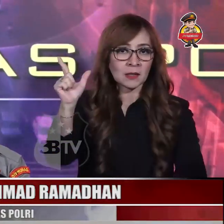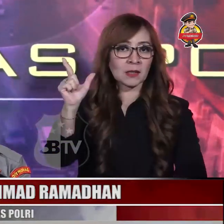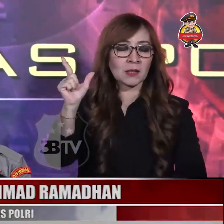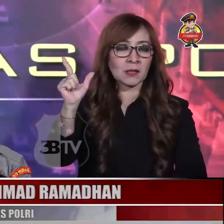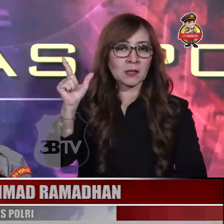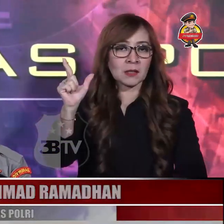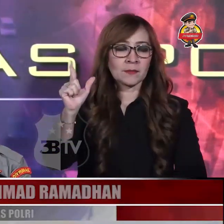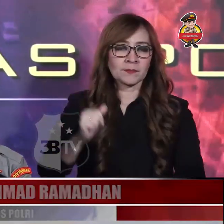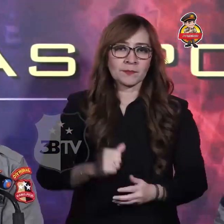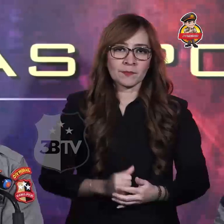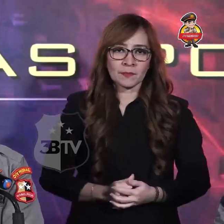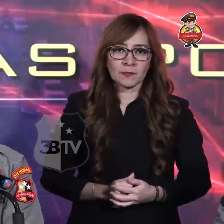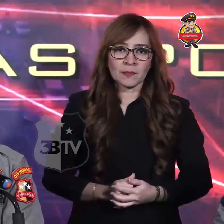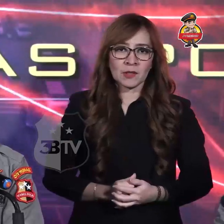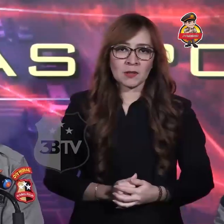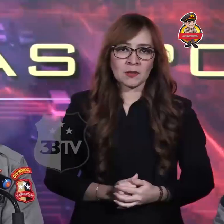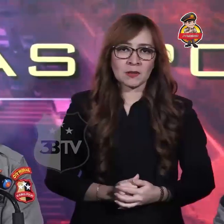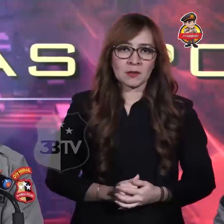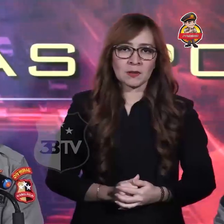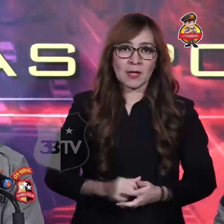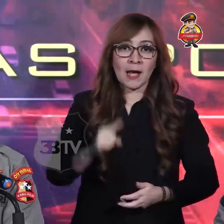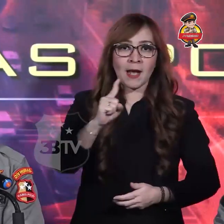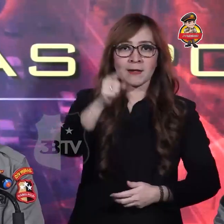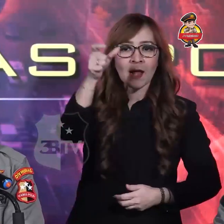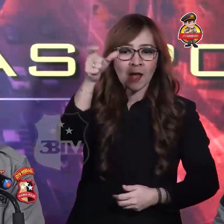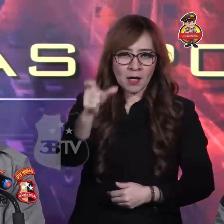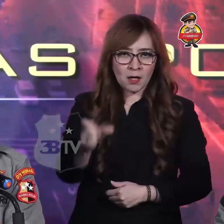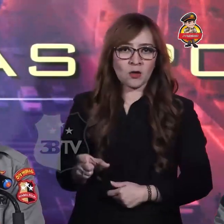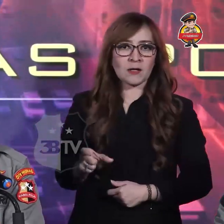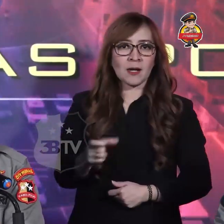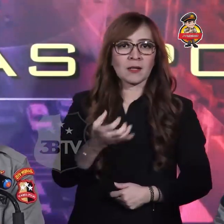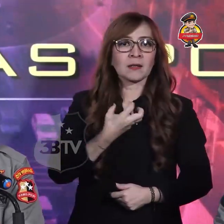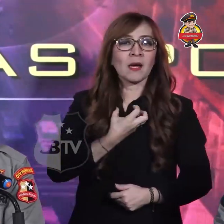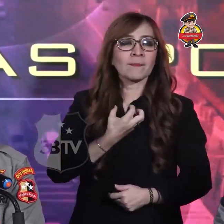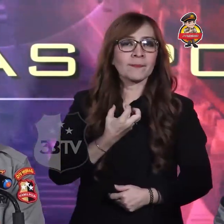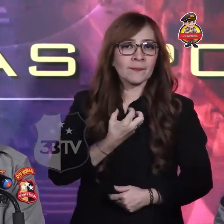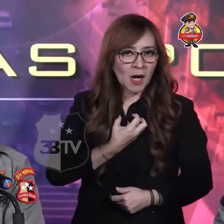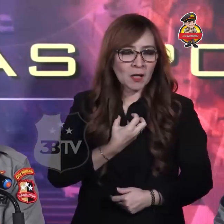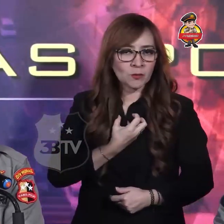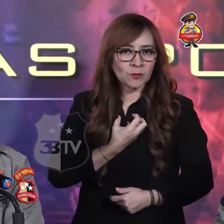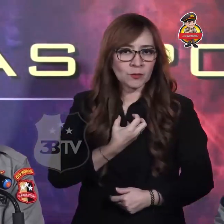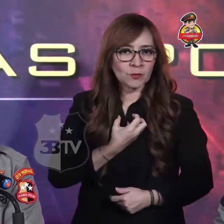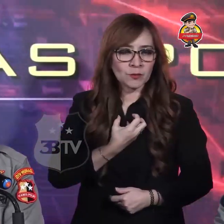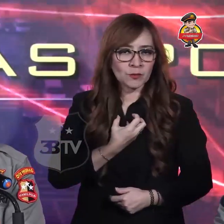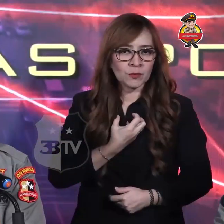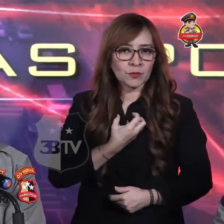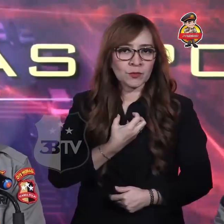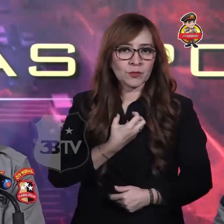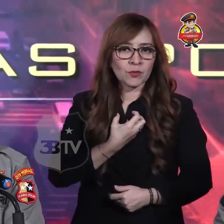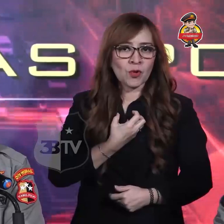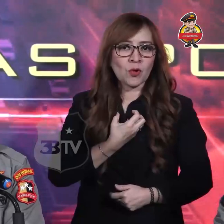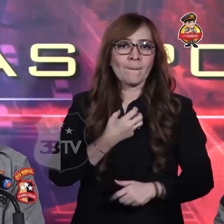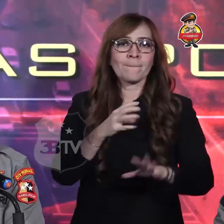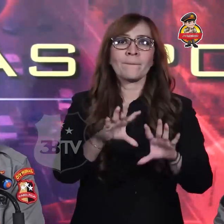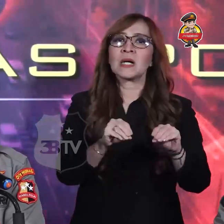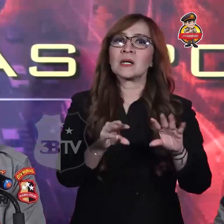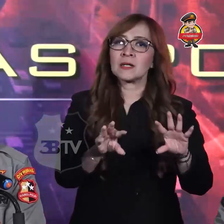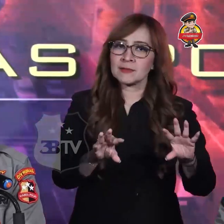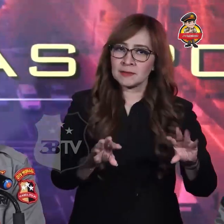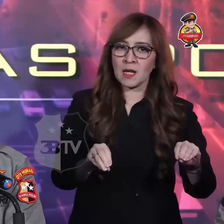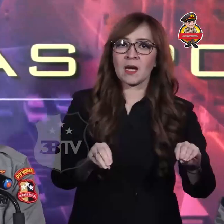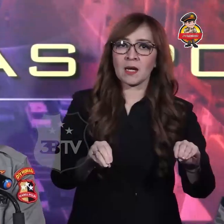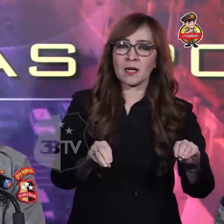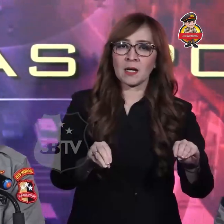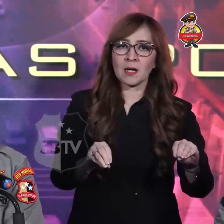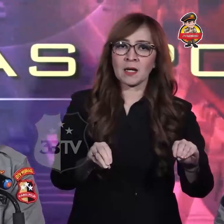pekerja migran kita ini adalah seseorang yang ingin mencari nafkah,